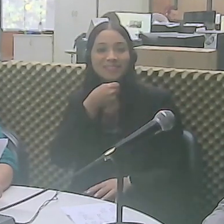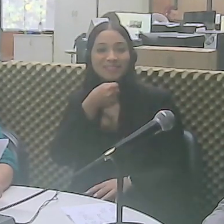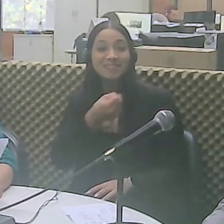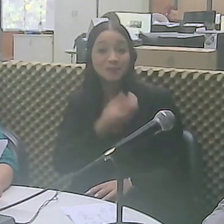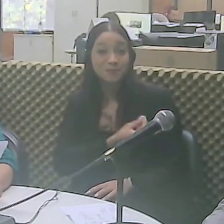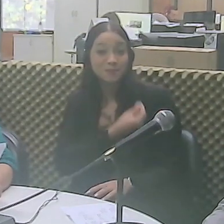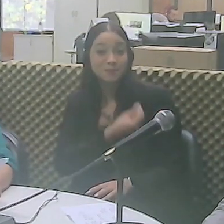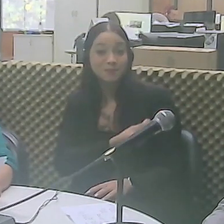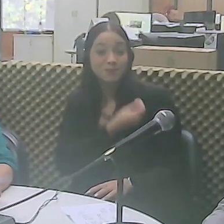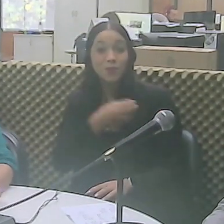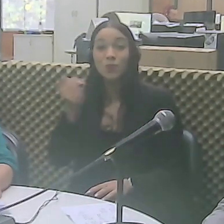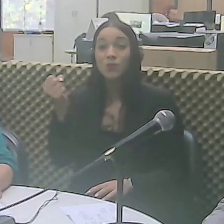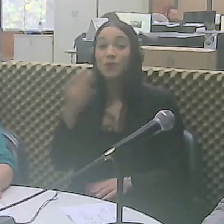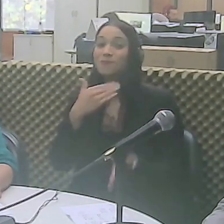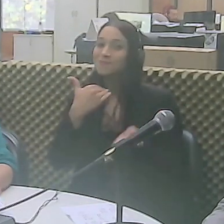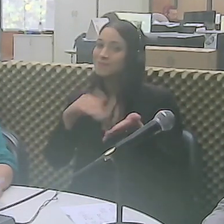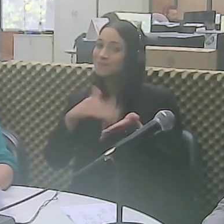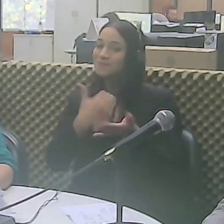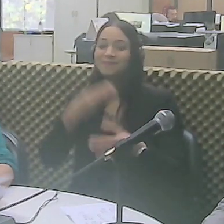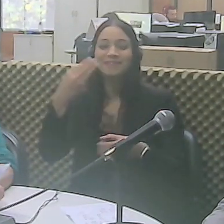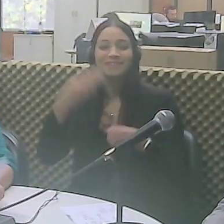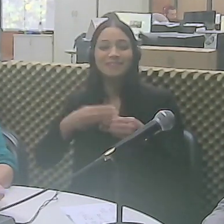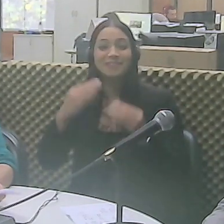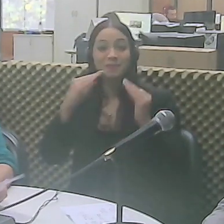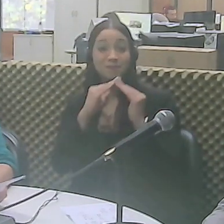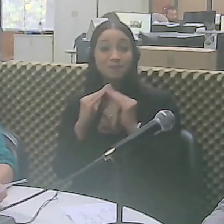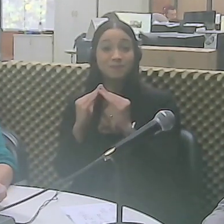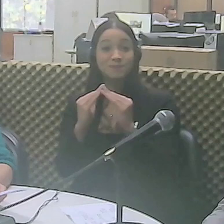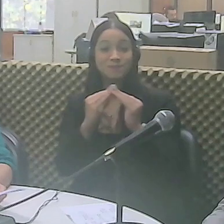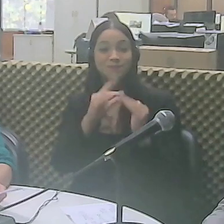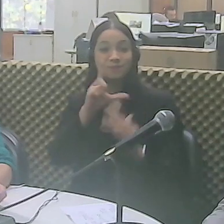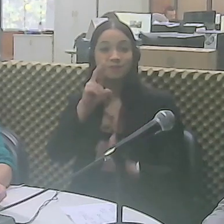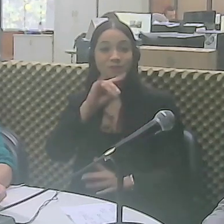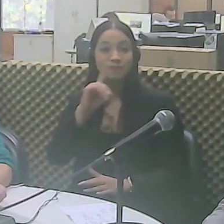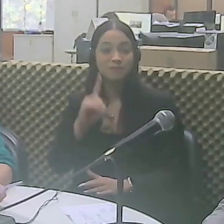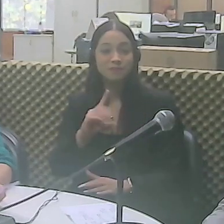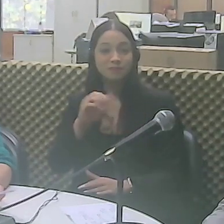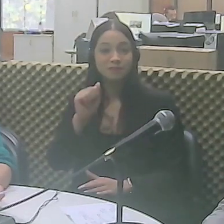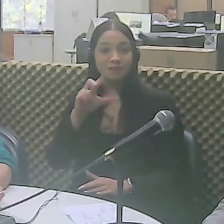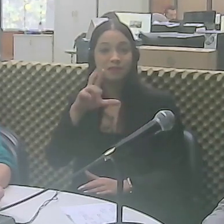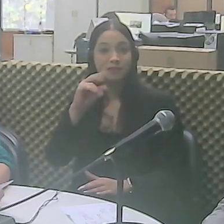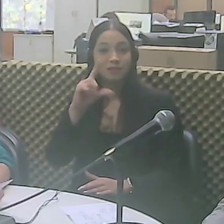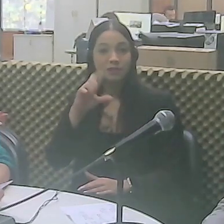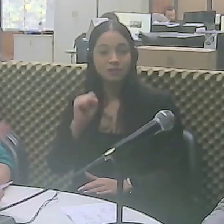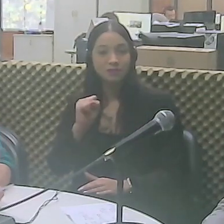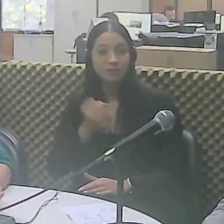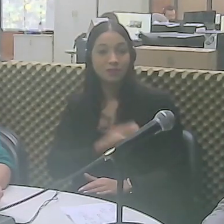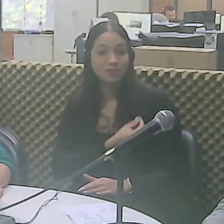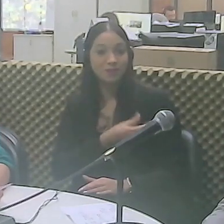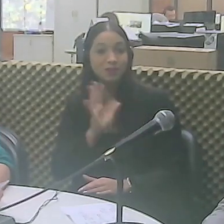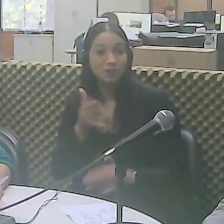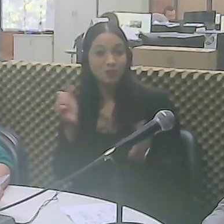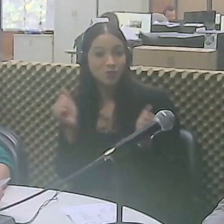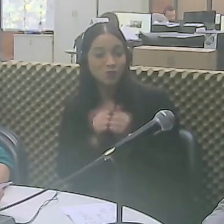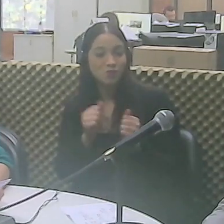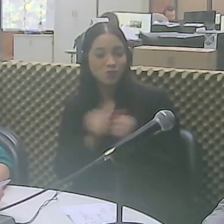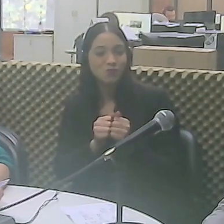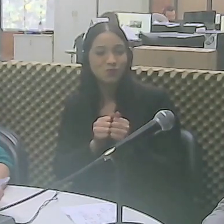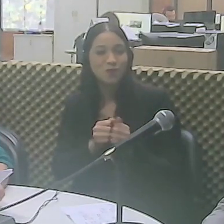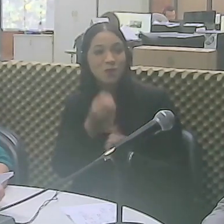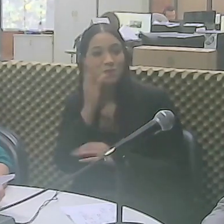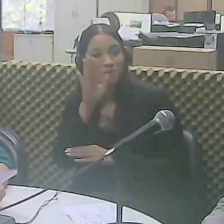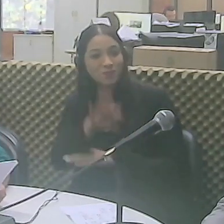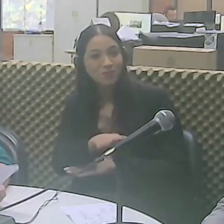ao vivo com o novo secretário municipal de habitação, Luiz Carlos Alves. Ele já está aqui nos nossos estúdios.